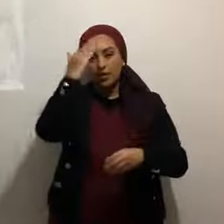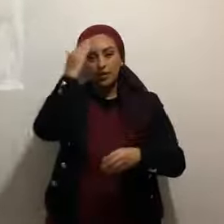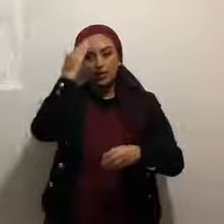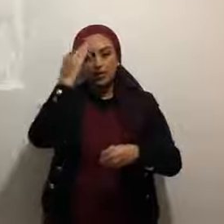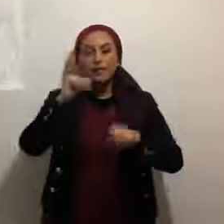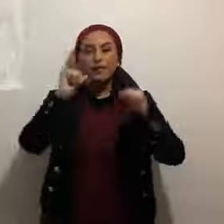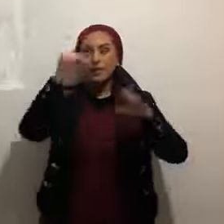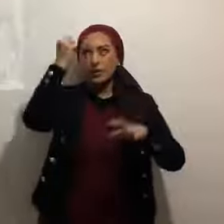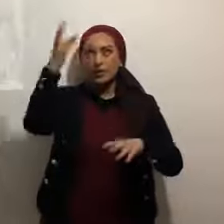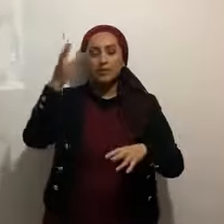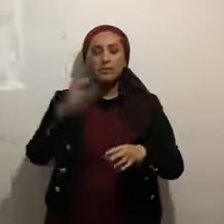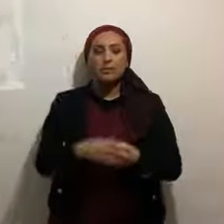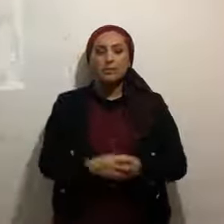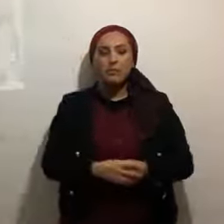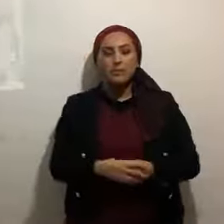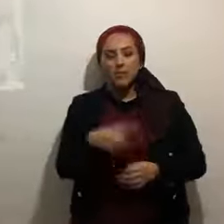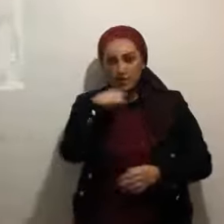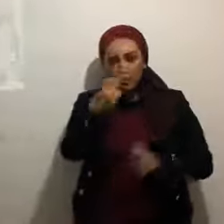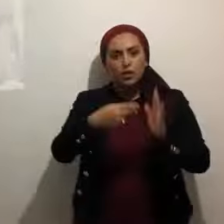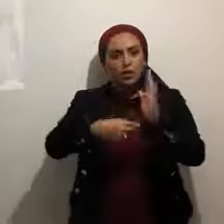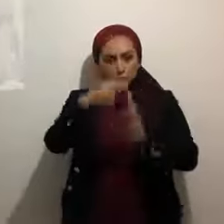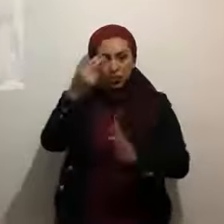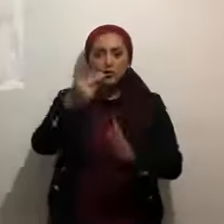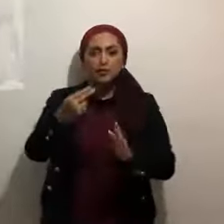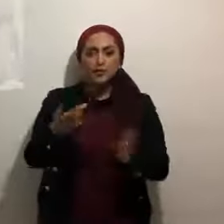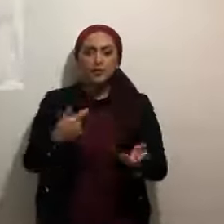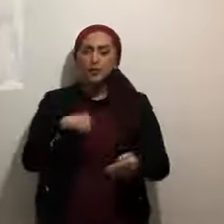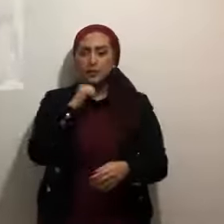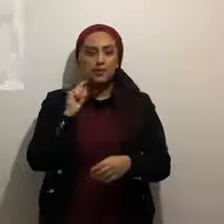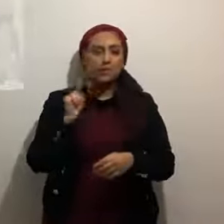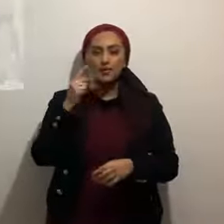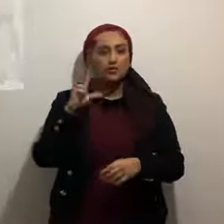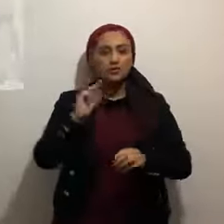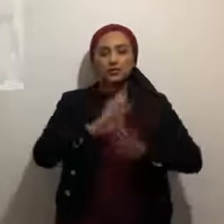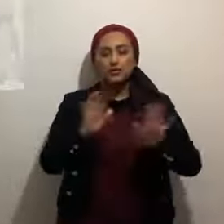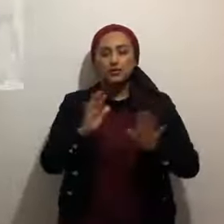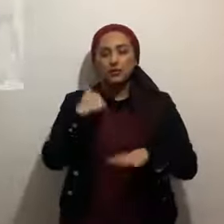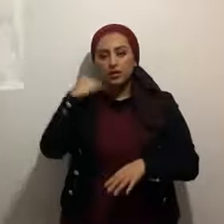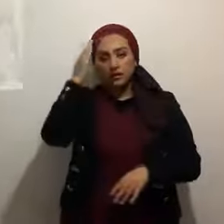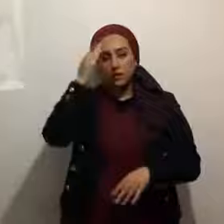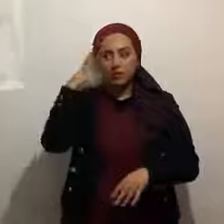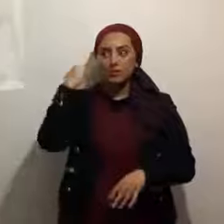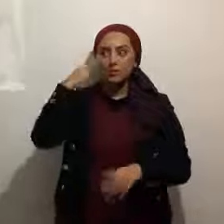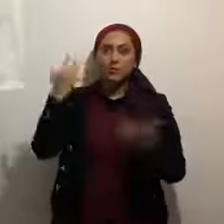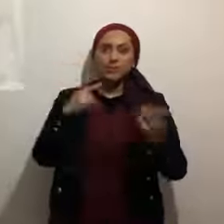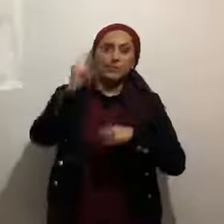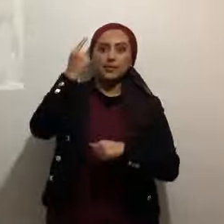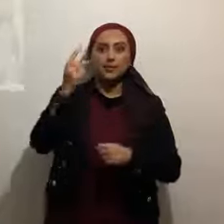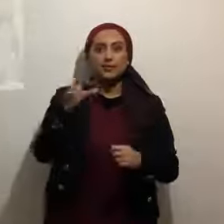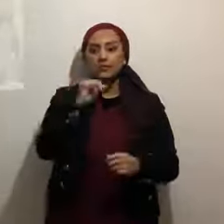Mashiach. Y lo digo auténticamente y sencillamente. Pues sí, estaría yo loco, ¿no?